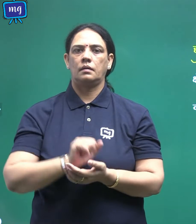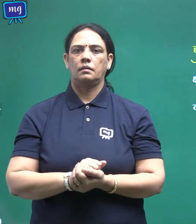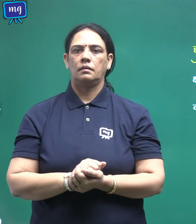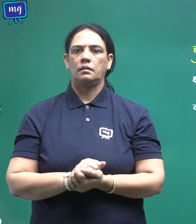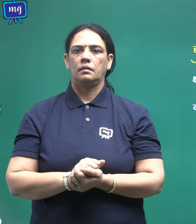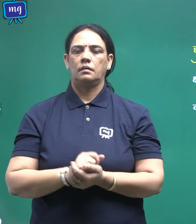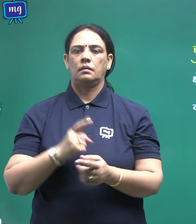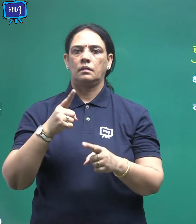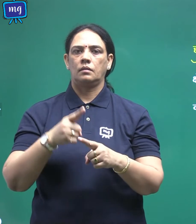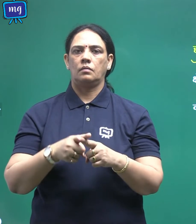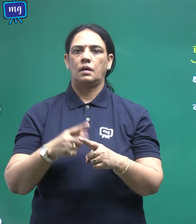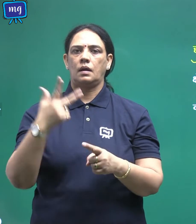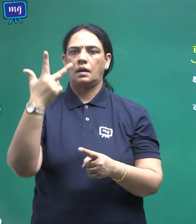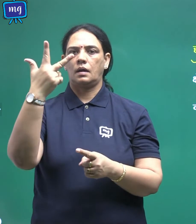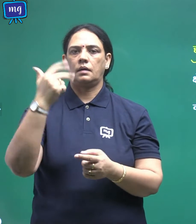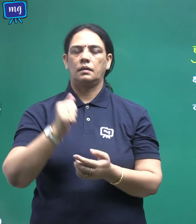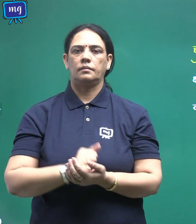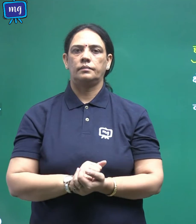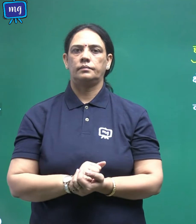गुणा 8